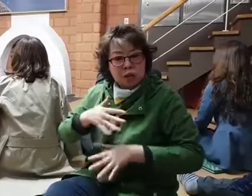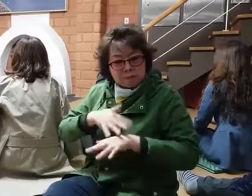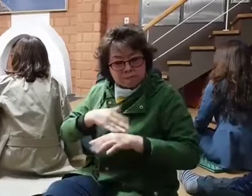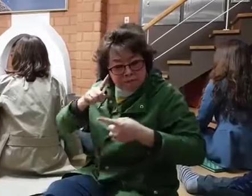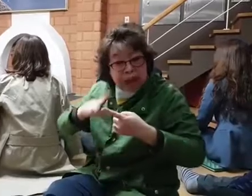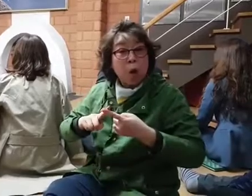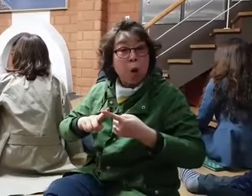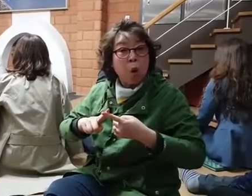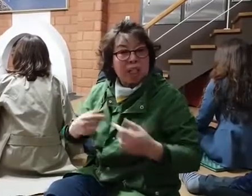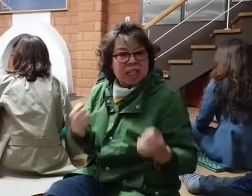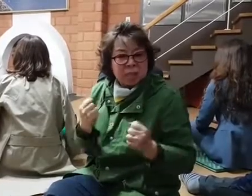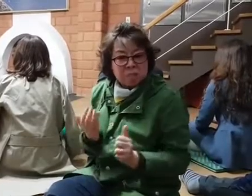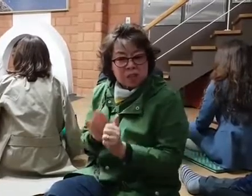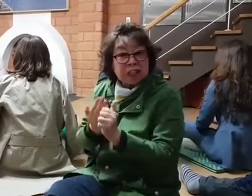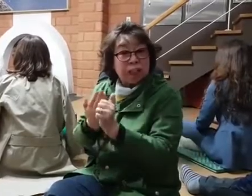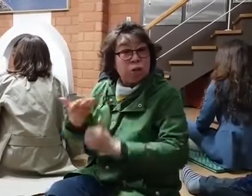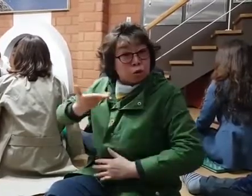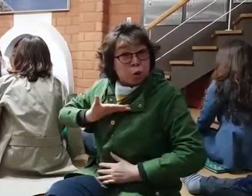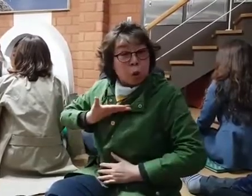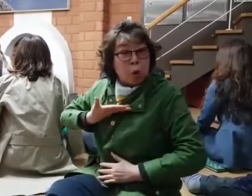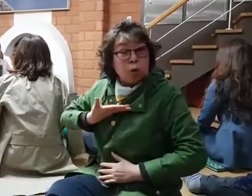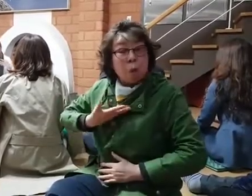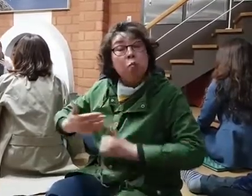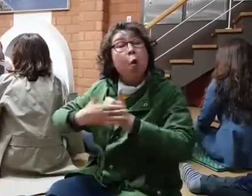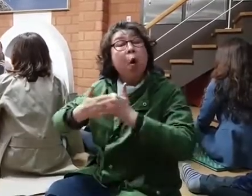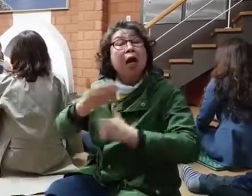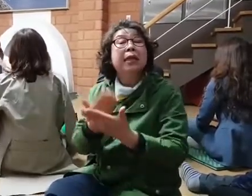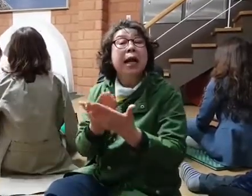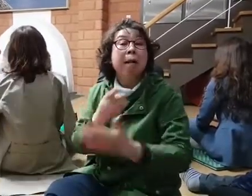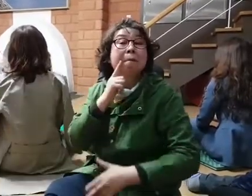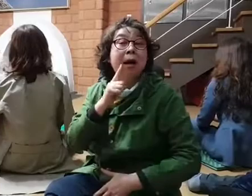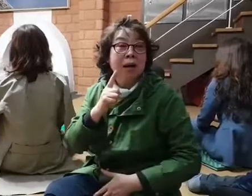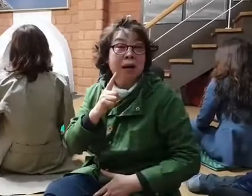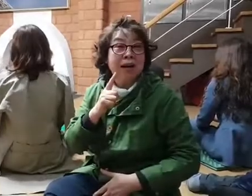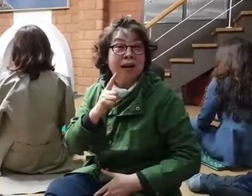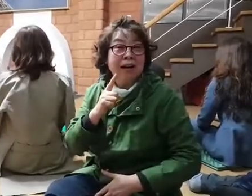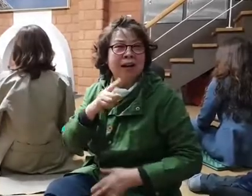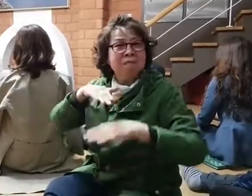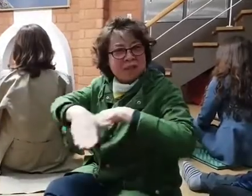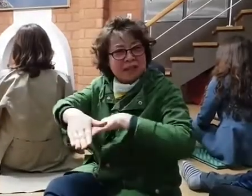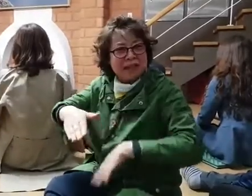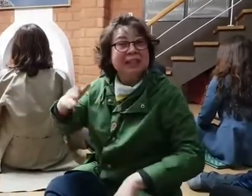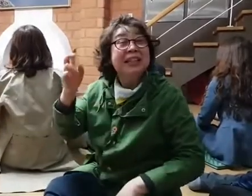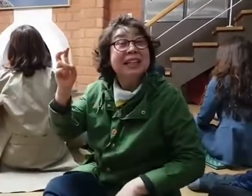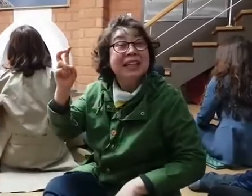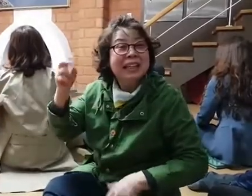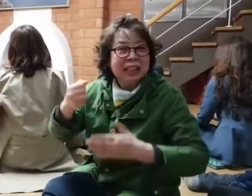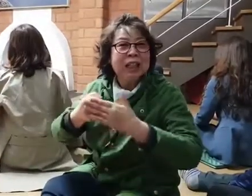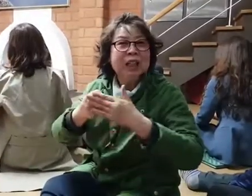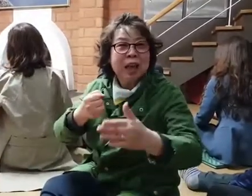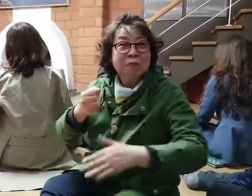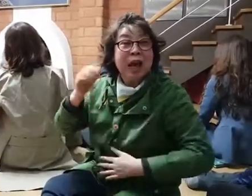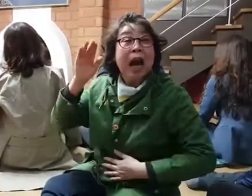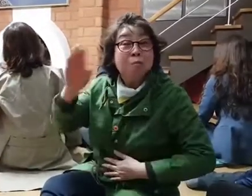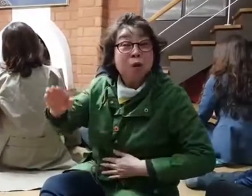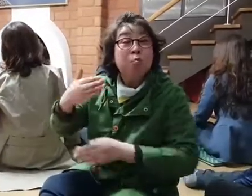이렇게 해서 우리가 좀 힘을 갖출 수 있도록 좀 도와달라. 지금 이렇게 가고 있는 겁니다. 그래서